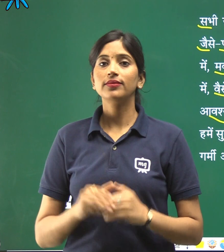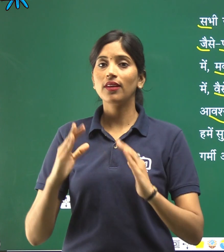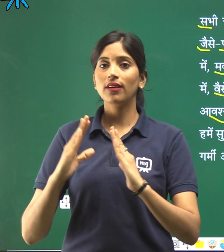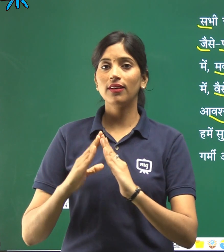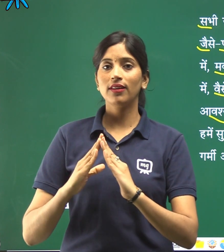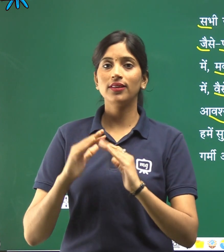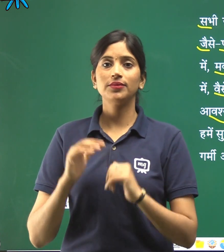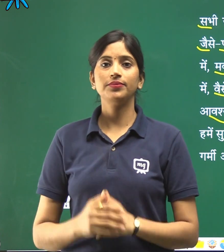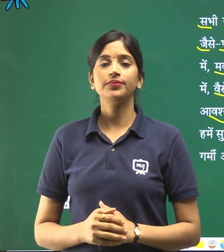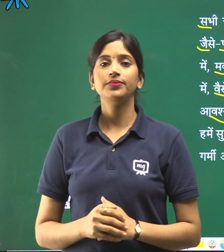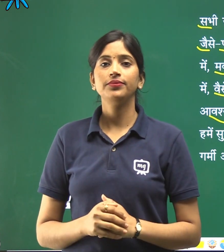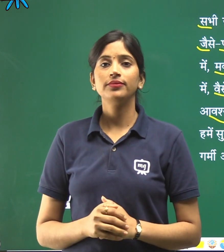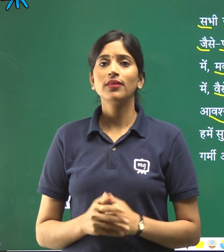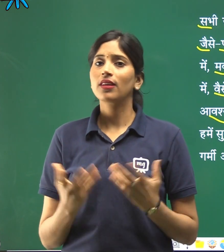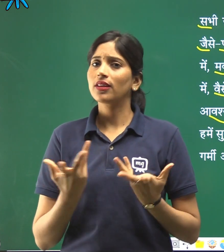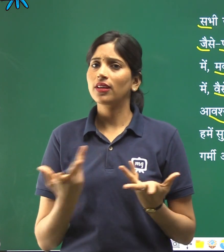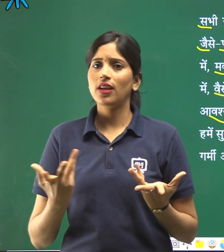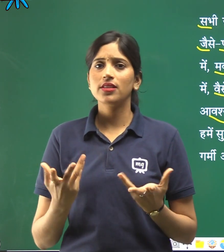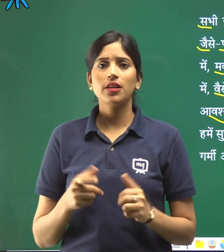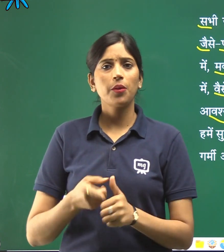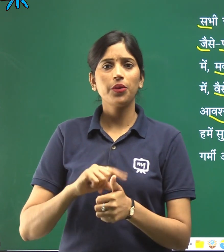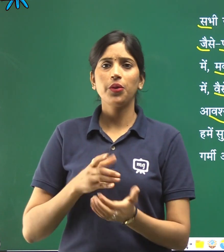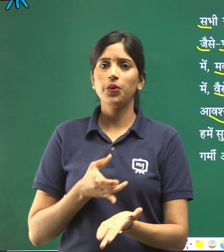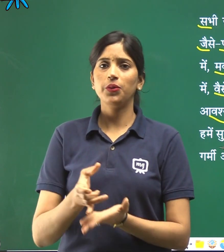घर कैसा भी हो,